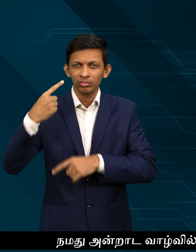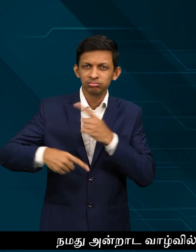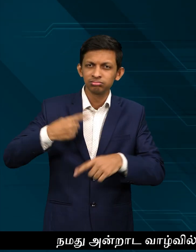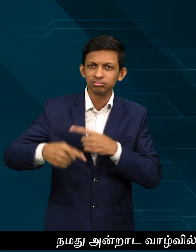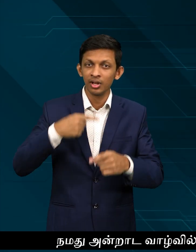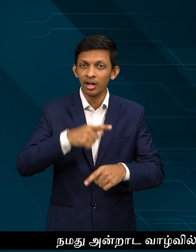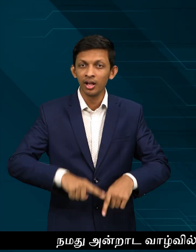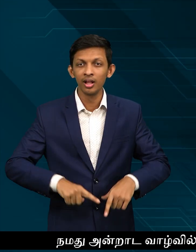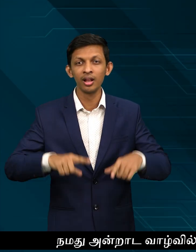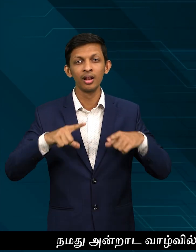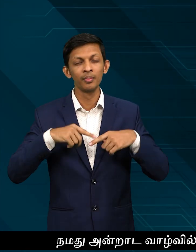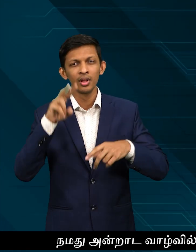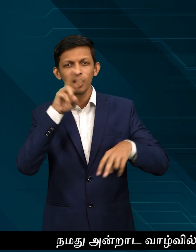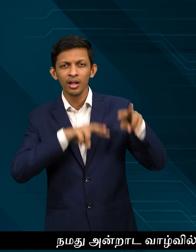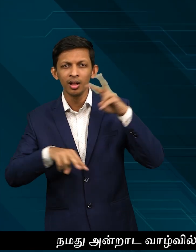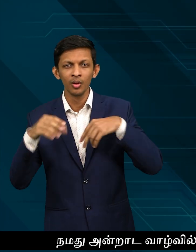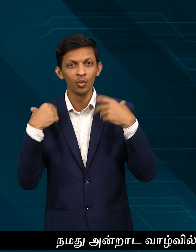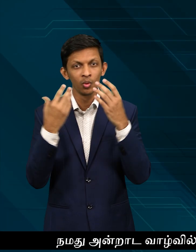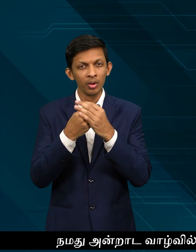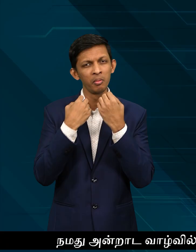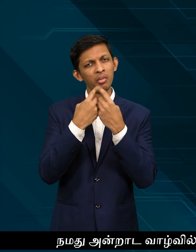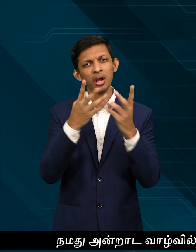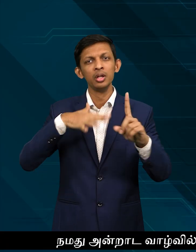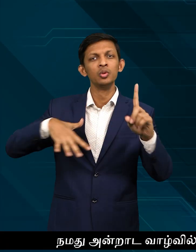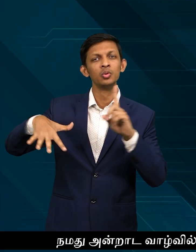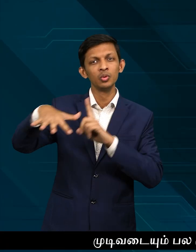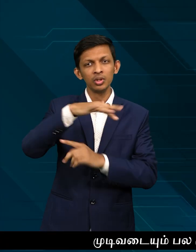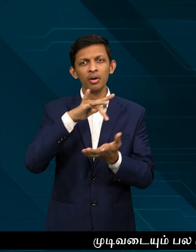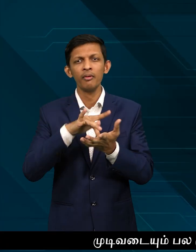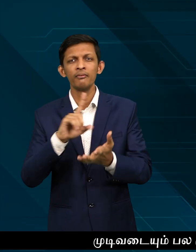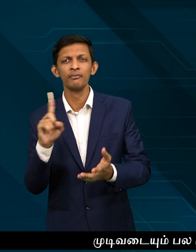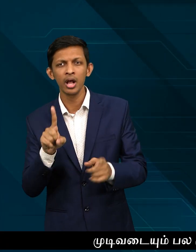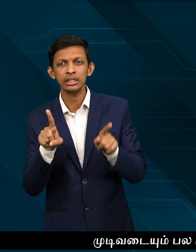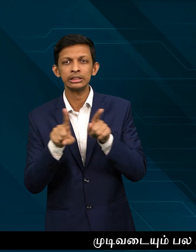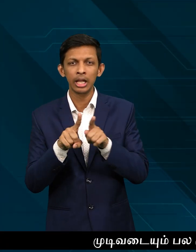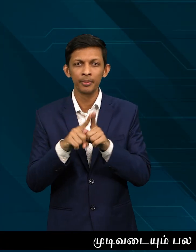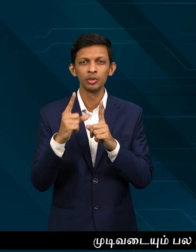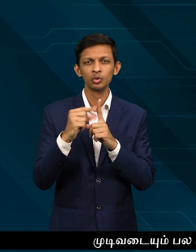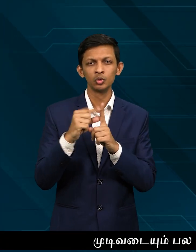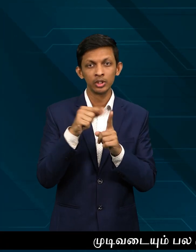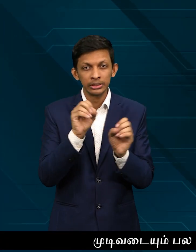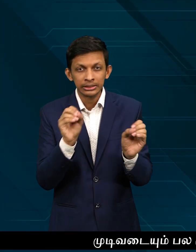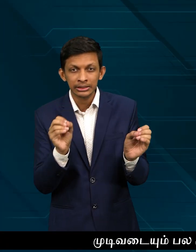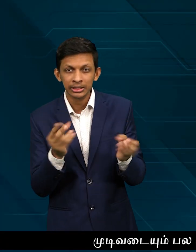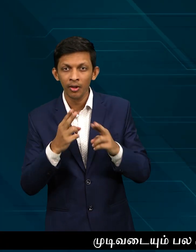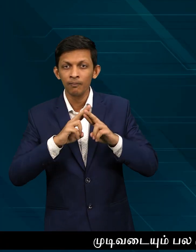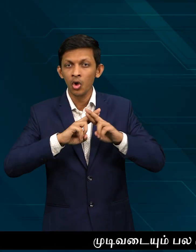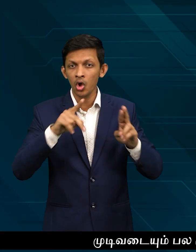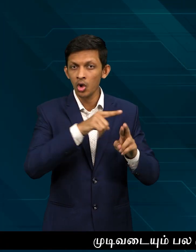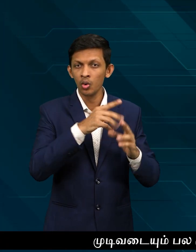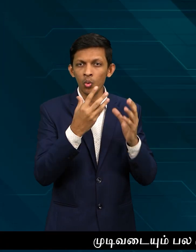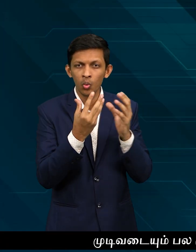நமது அன்றாட வாழ்வில் ஒரே செயல்பாடு வெவ்வேறு காலகட்டங்களில் முடிவடையும் பல சூழ்நிலைகளை நாம்